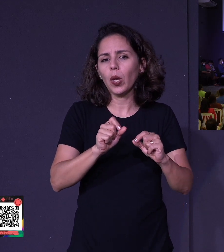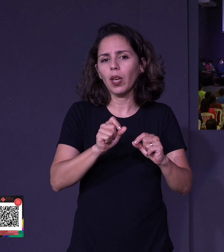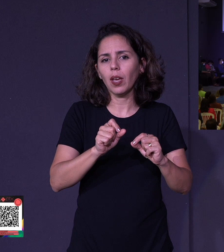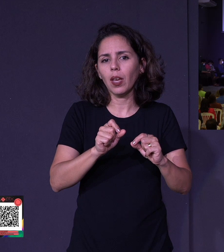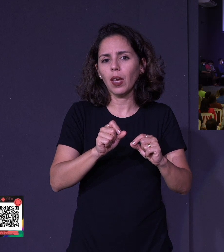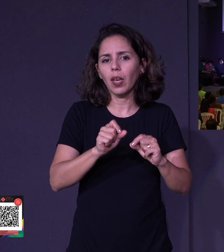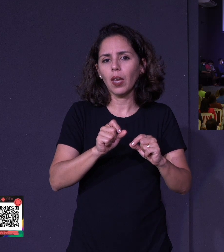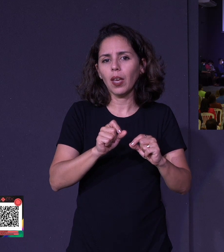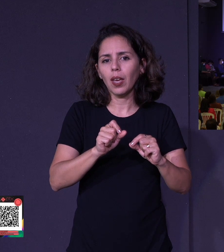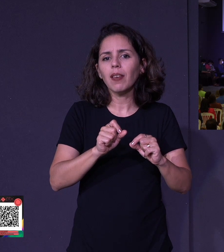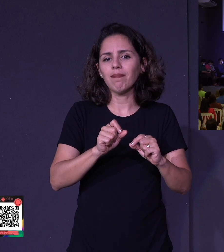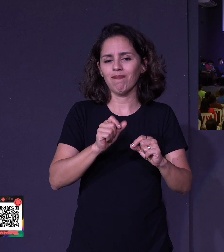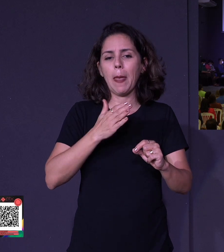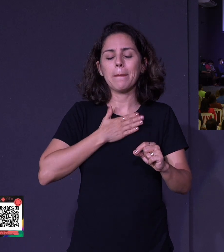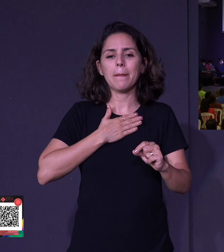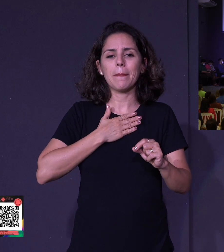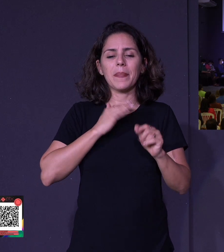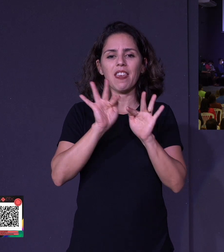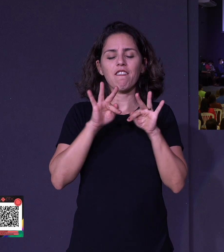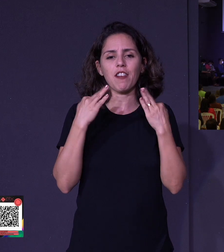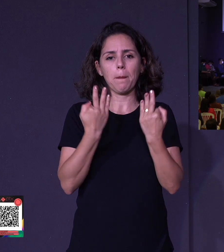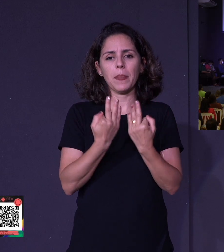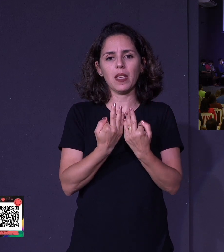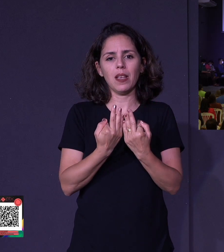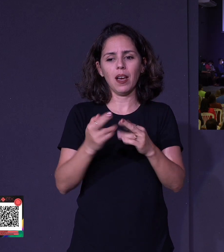Poder sentar e me ouvir pregar.